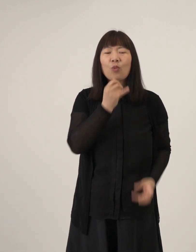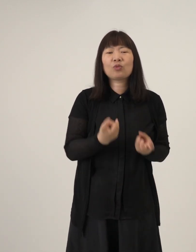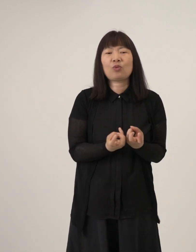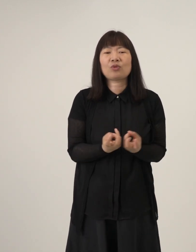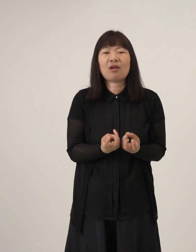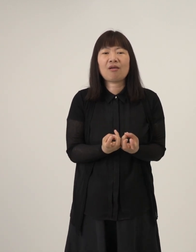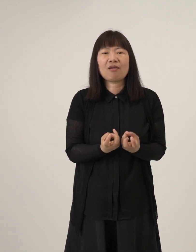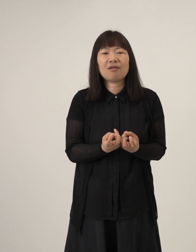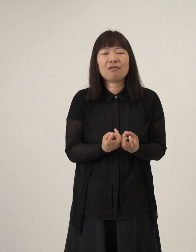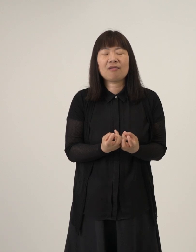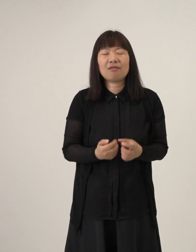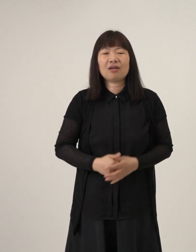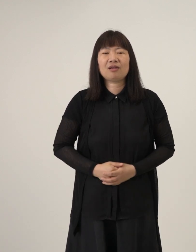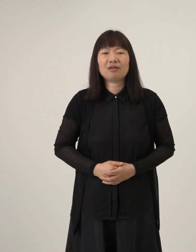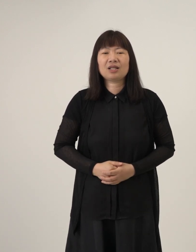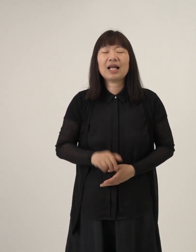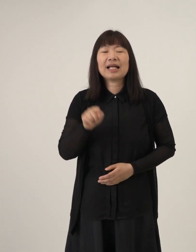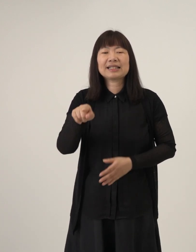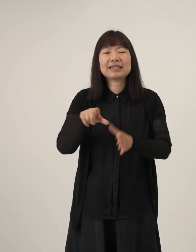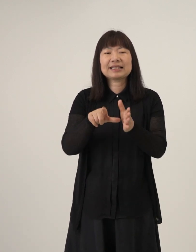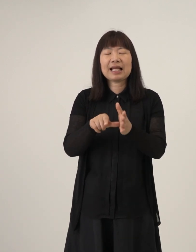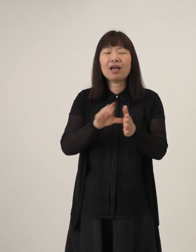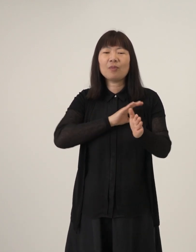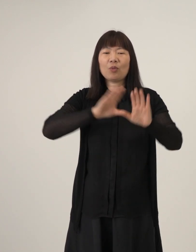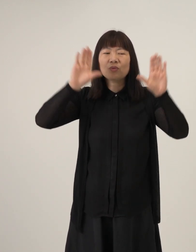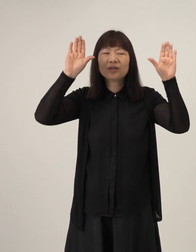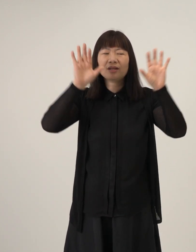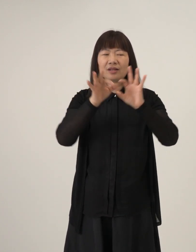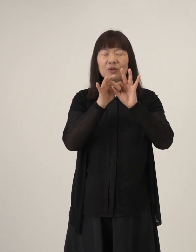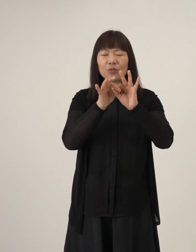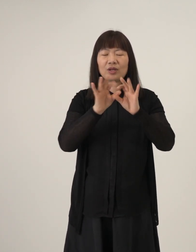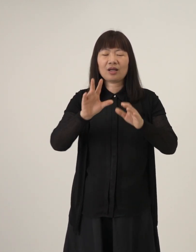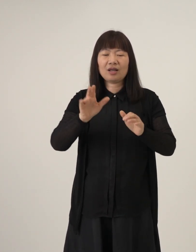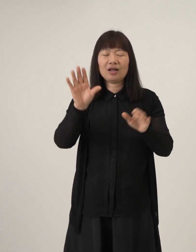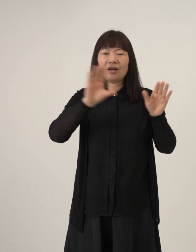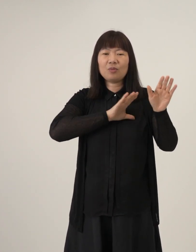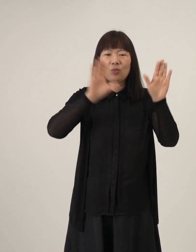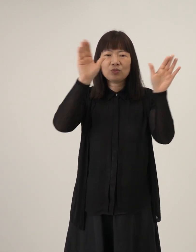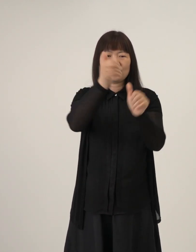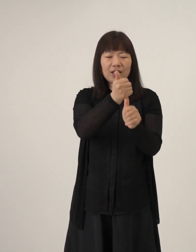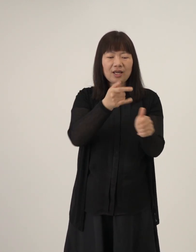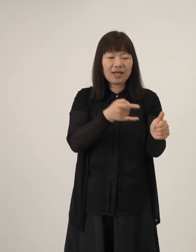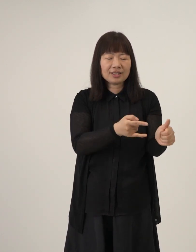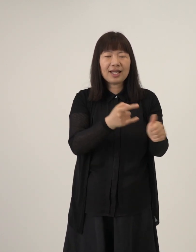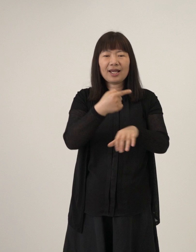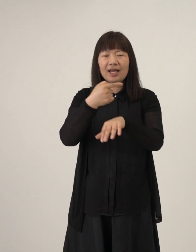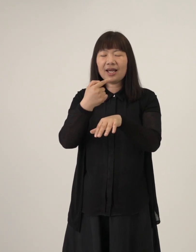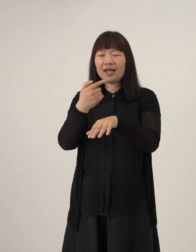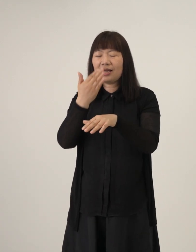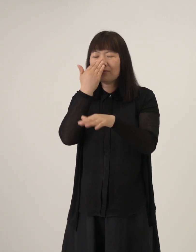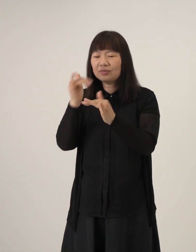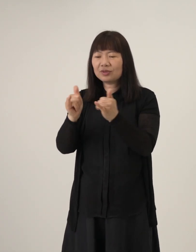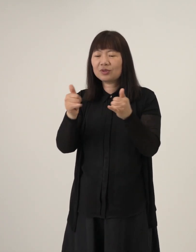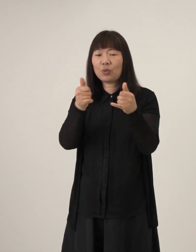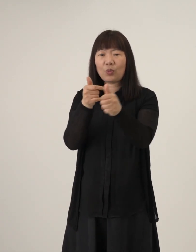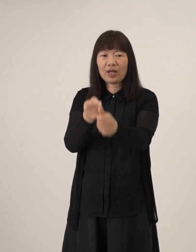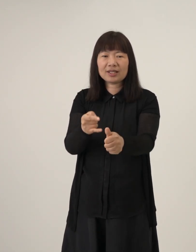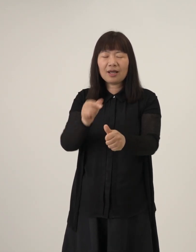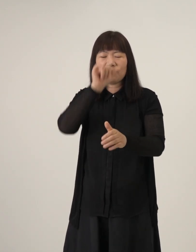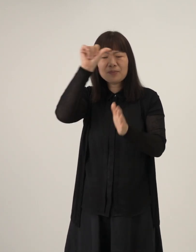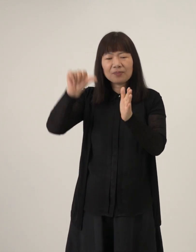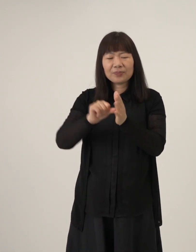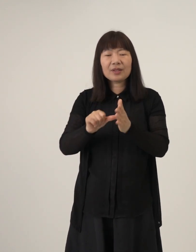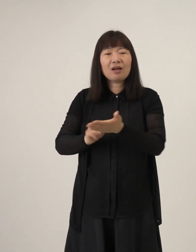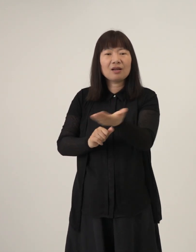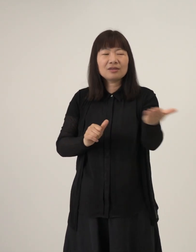어떡하겠다는 거예요. 그때 모세를 통해 여호수아에게, 히브리 민족에게 내 평생에